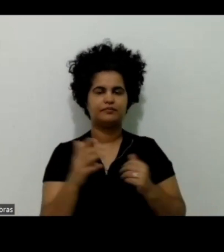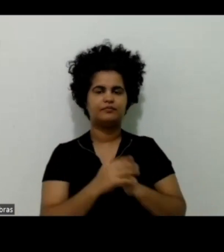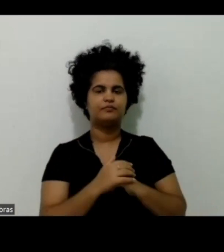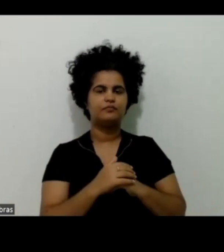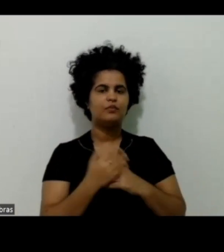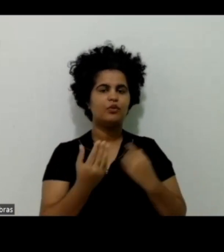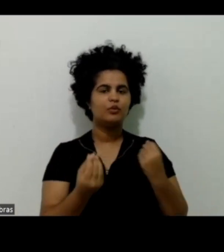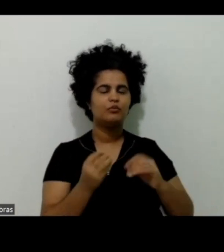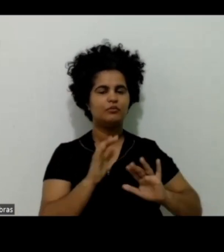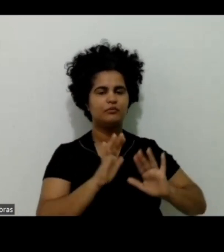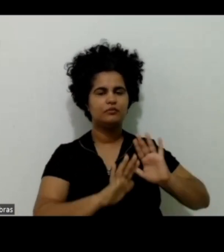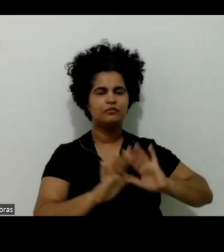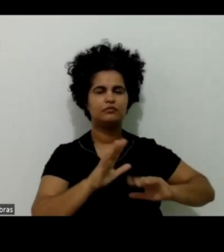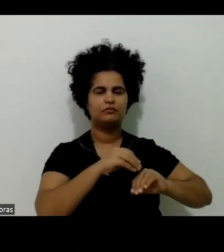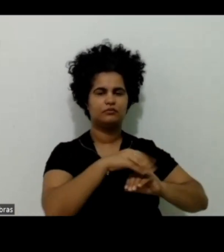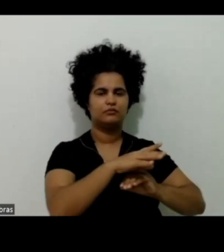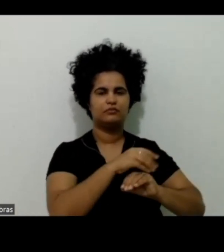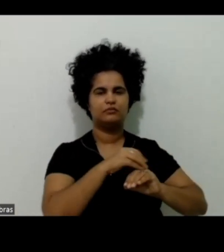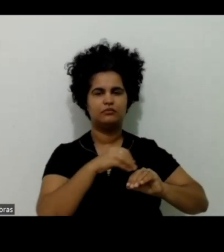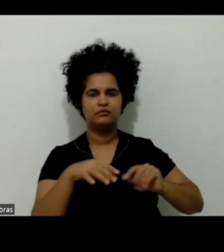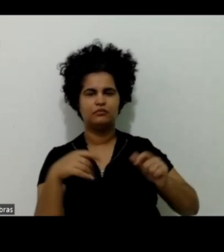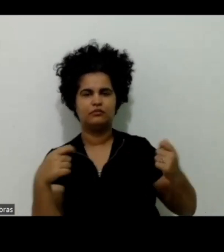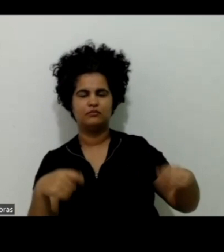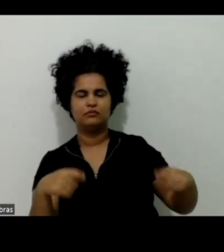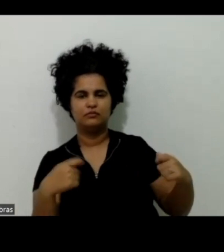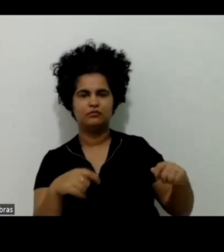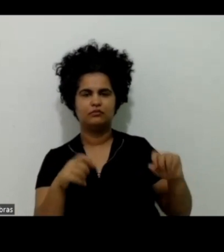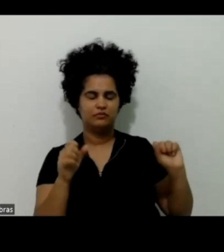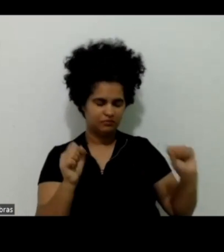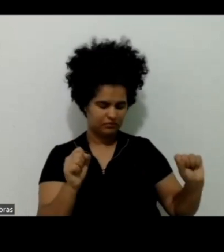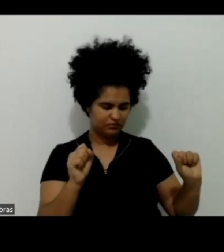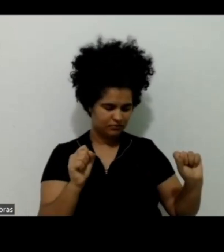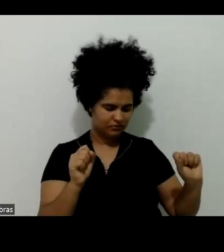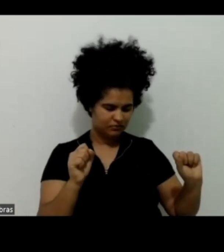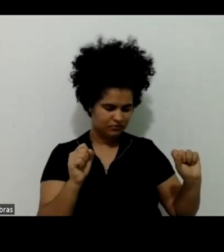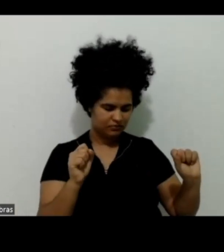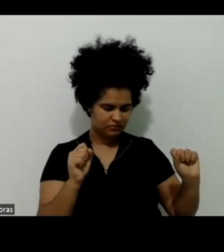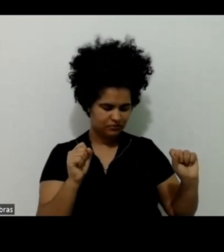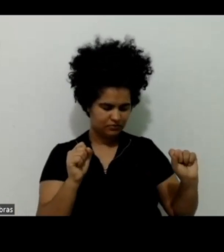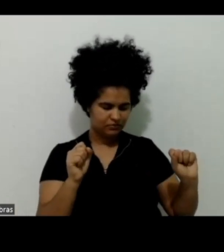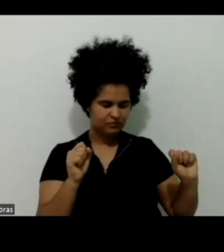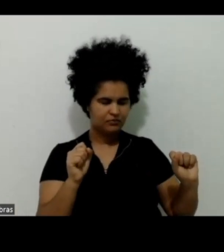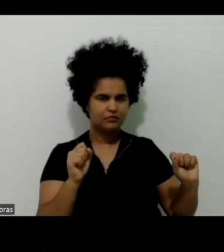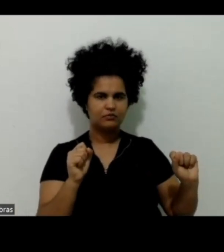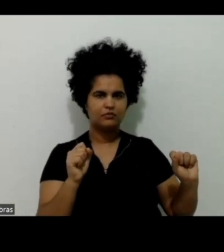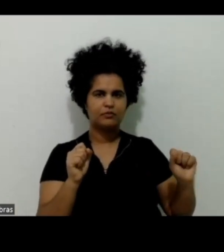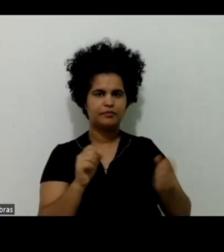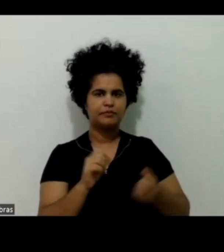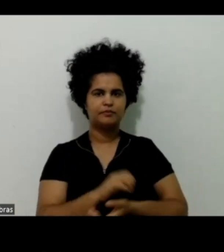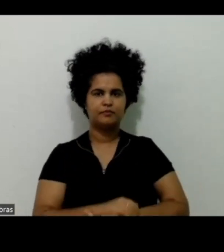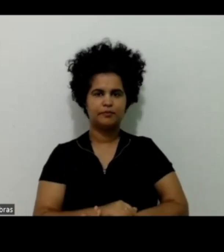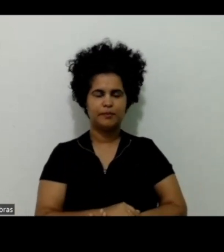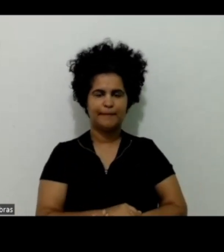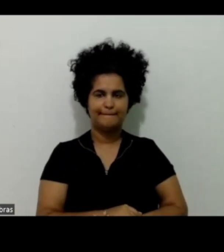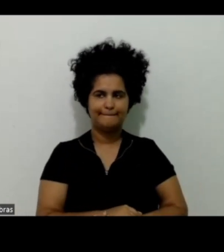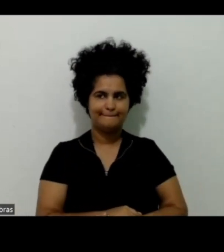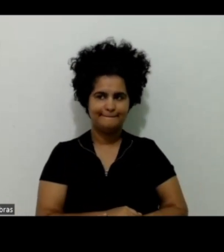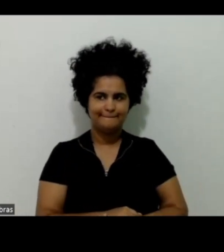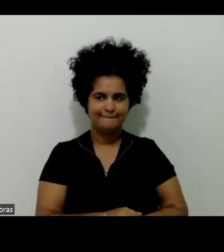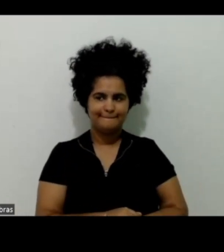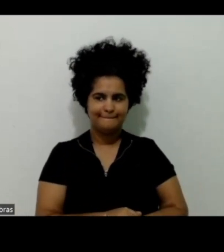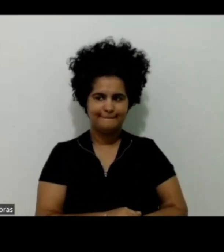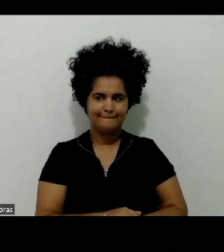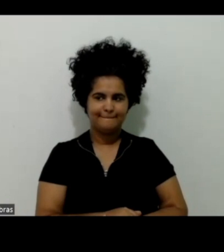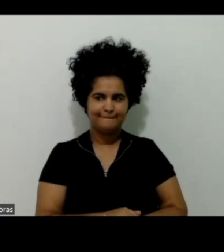mediações necessárias, a gente pode chover na horta do vizinho no sentido de cair naquele lugar do que a Camila Manduca fala, né? Não só das